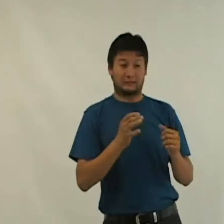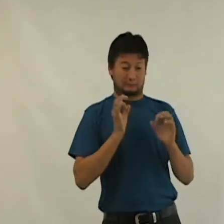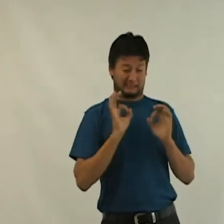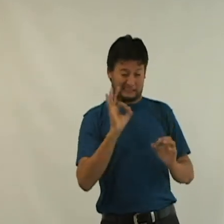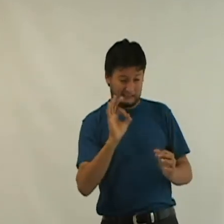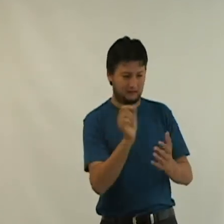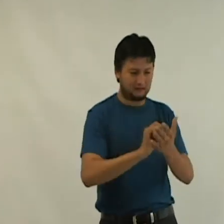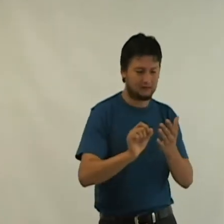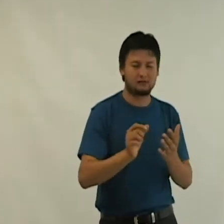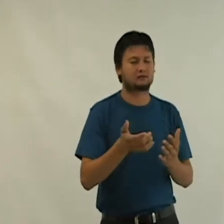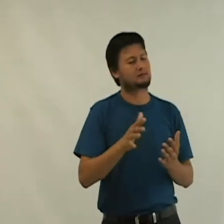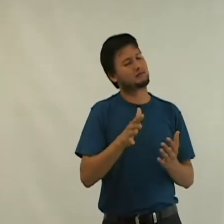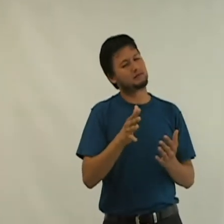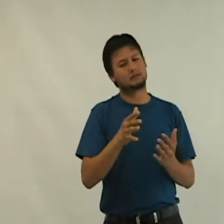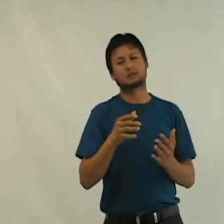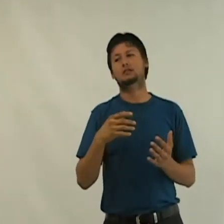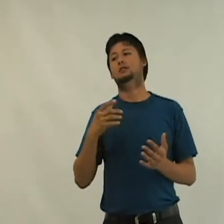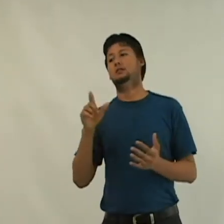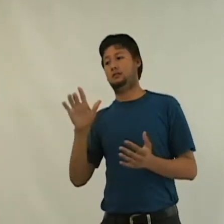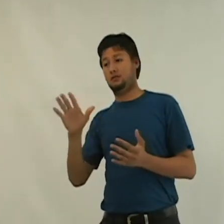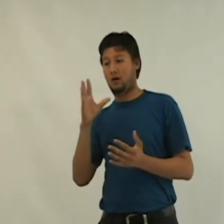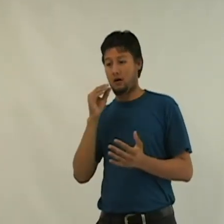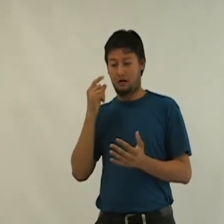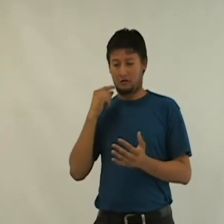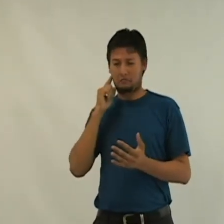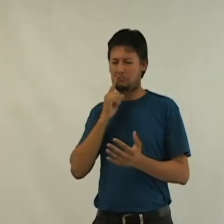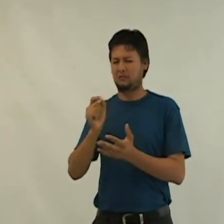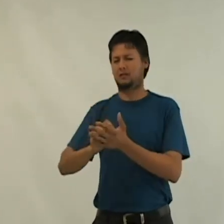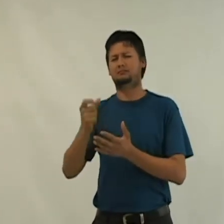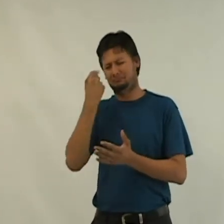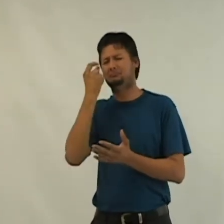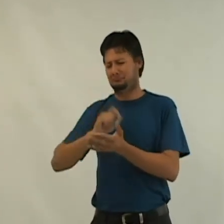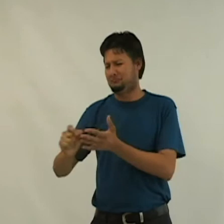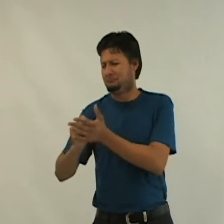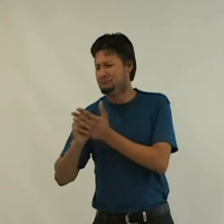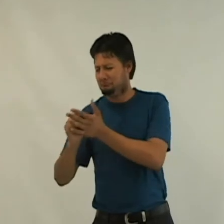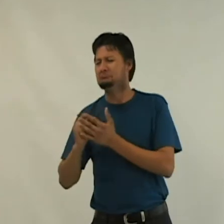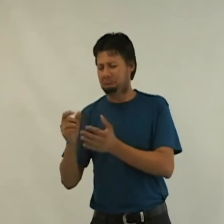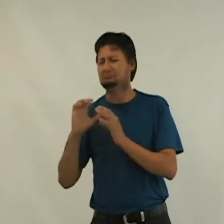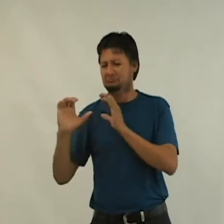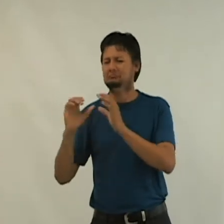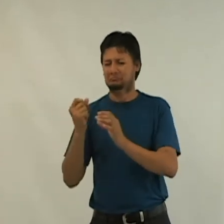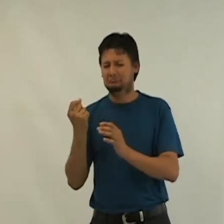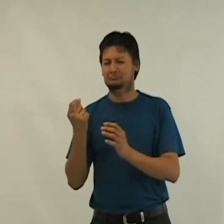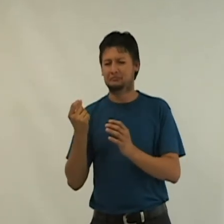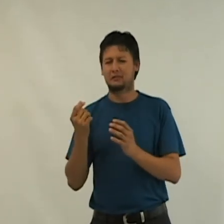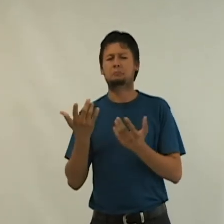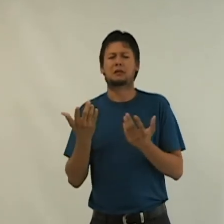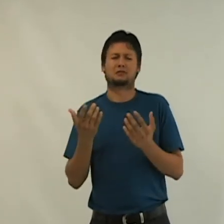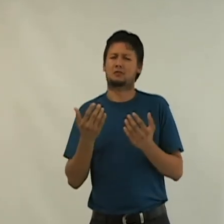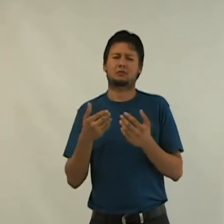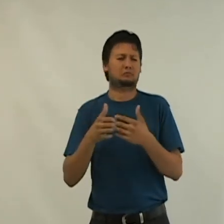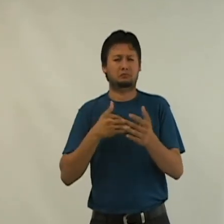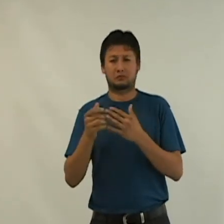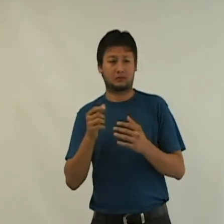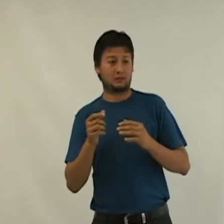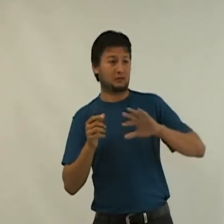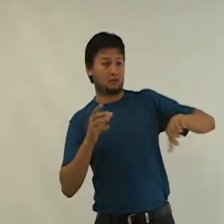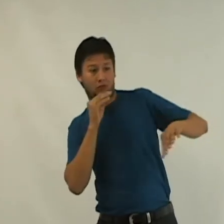yo no puedo escribir muy bien. Con los sordos nos entendemos muy bien, nos comunicamos muy bien, pero no importa, no hago un lado a